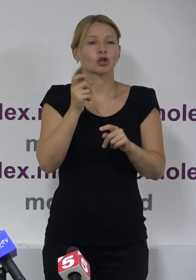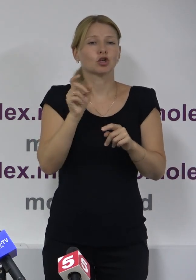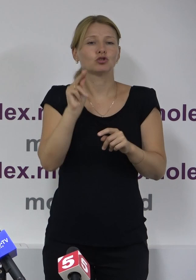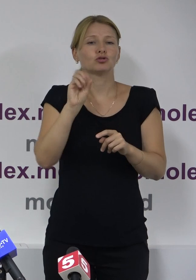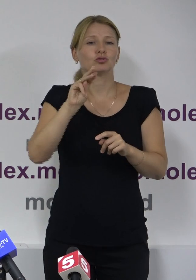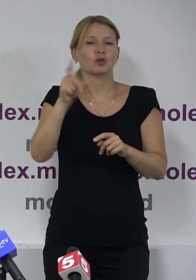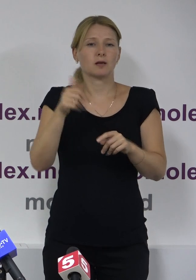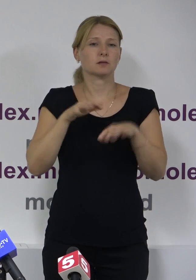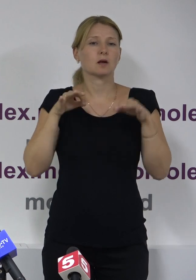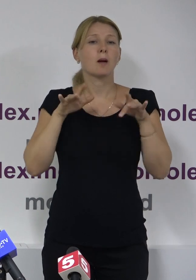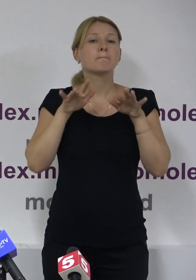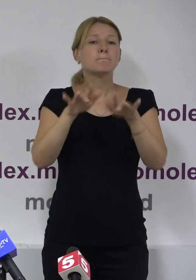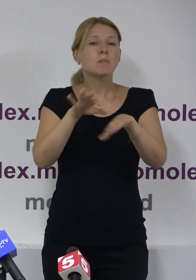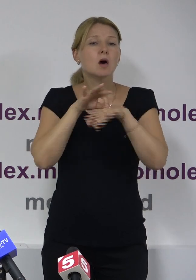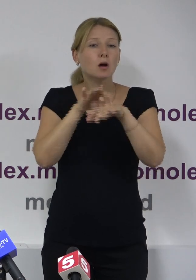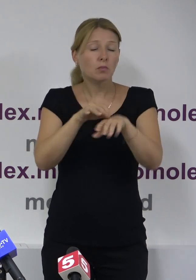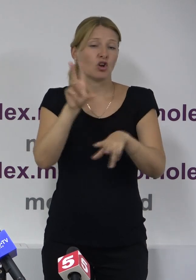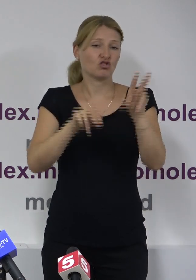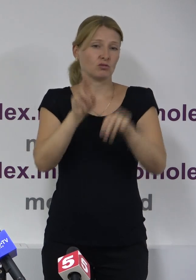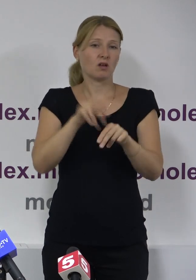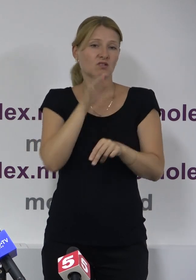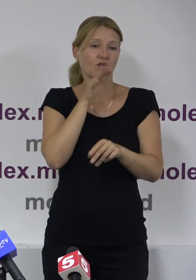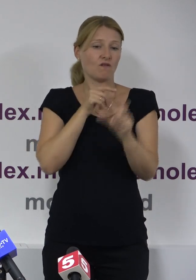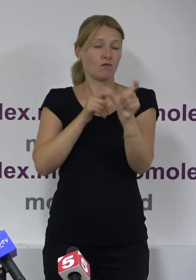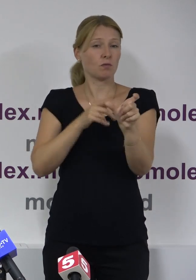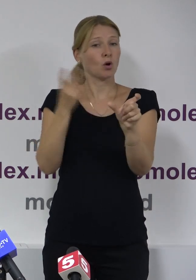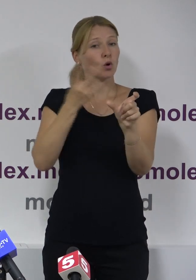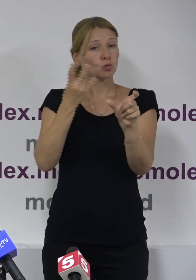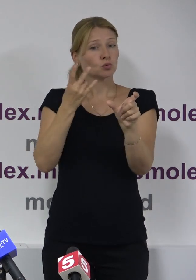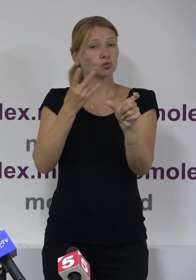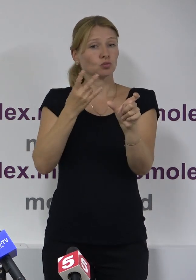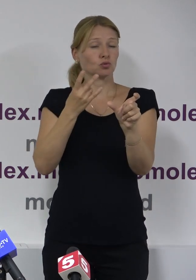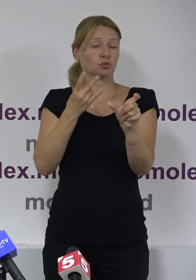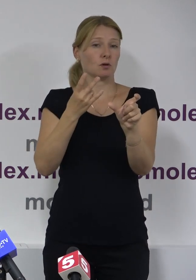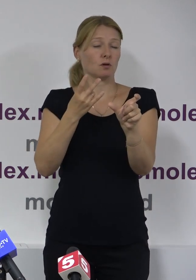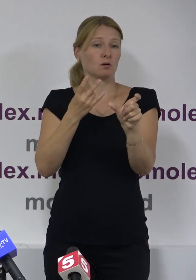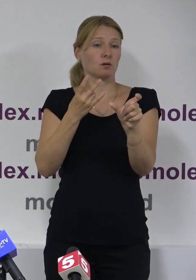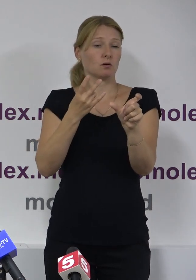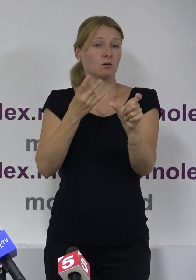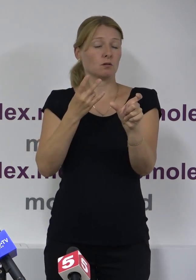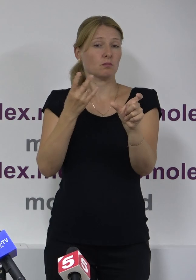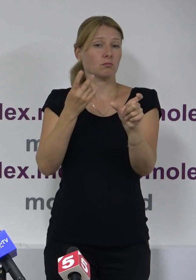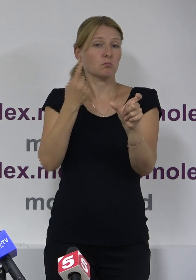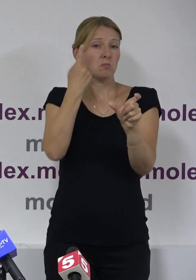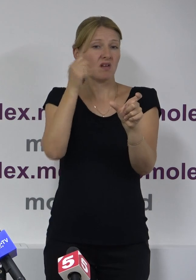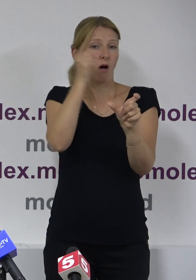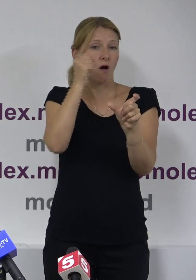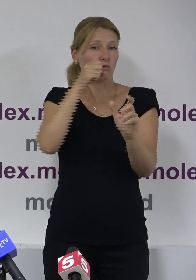s-a desfășurat în perioada electorală nemijlocită, adică după data de 1 august inclusiv. Iar